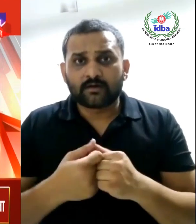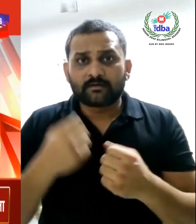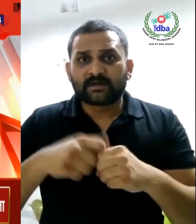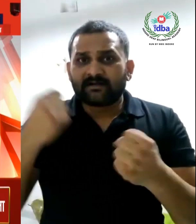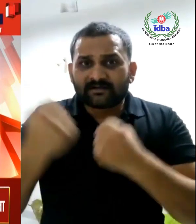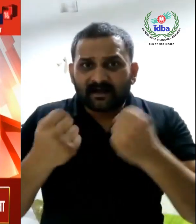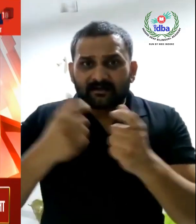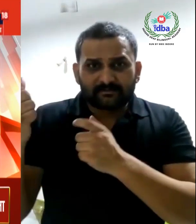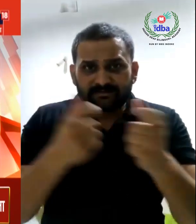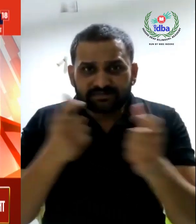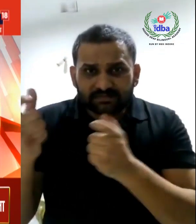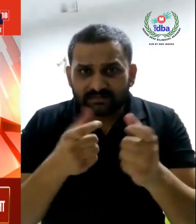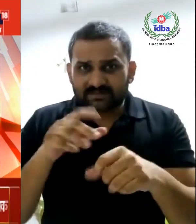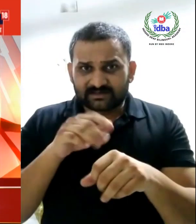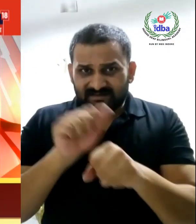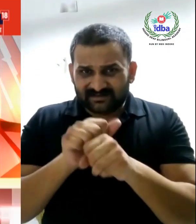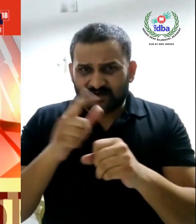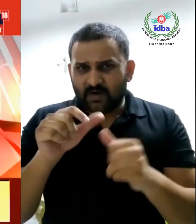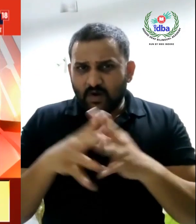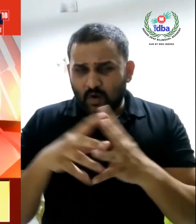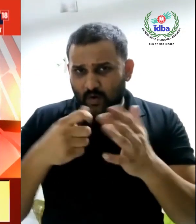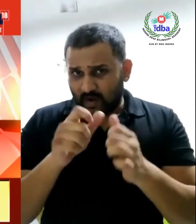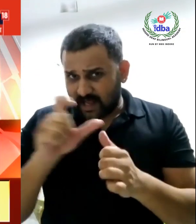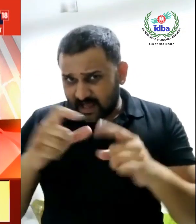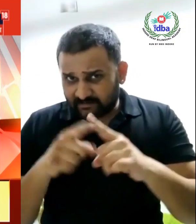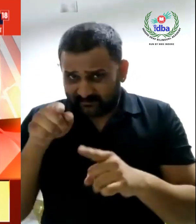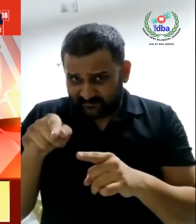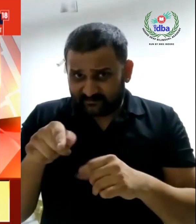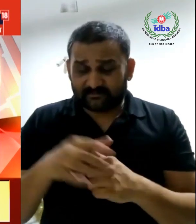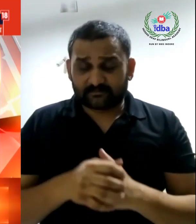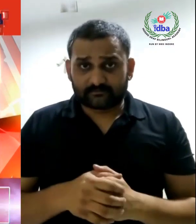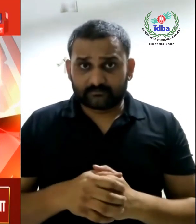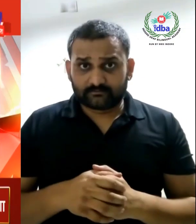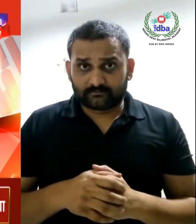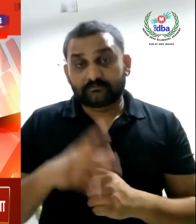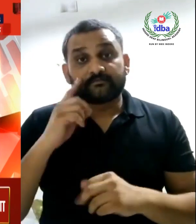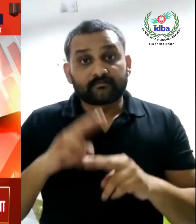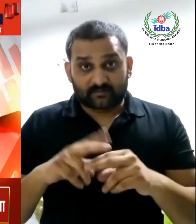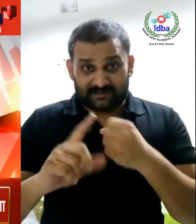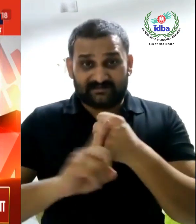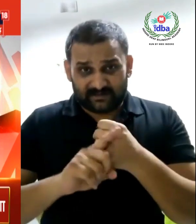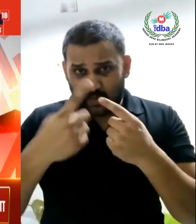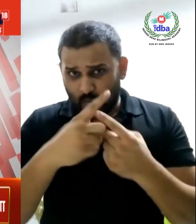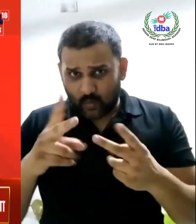परिवहन कर्मकार अधिनियम के अंतर्गत दंडात्मक कार्यवाहियों